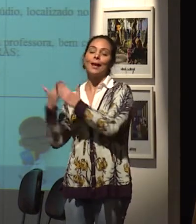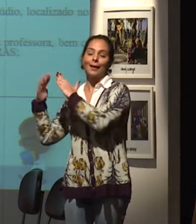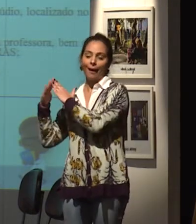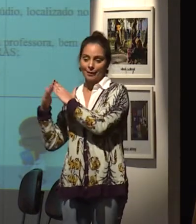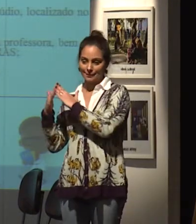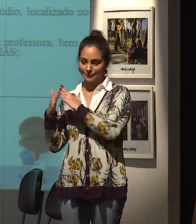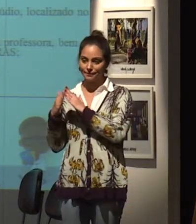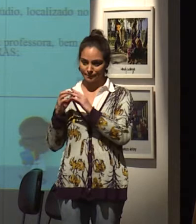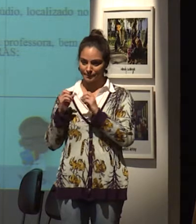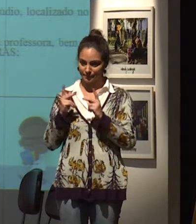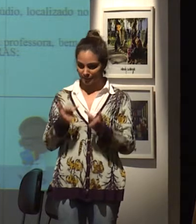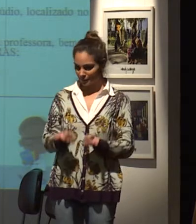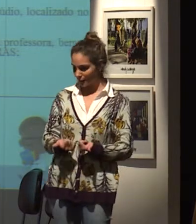Porque os alunos poderiam usar para estudar em casa.